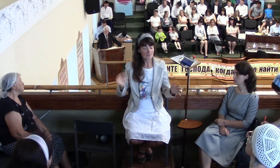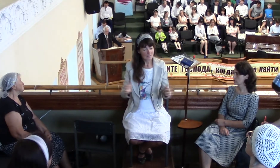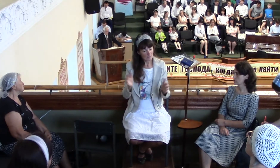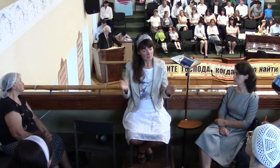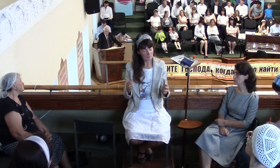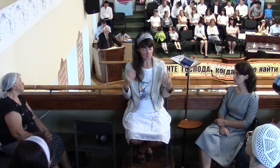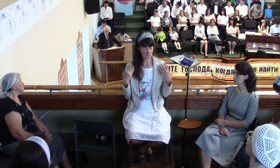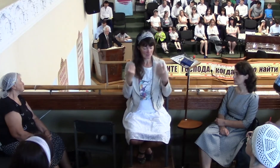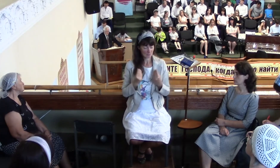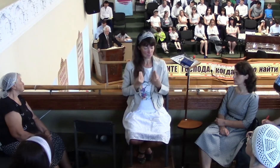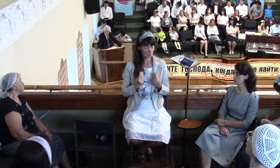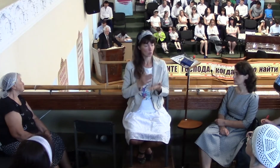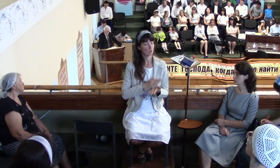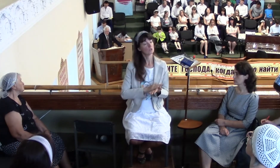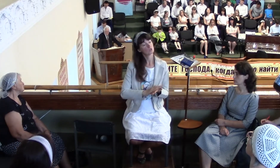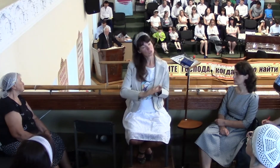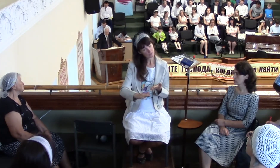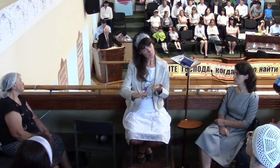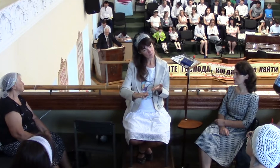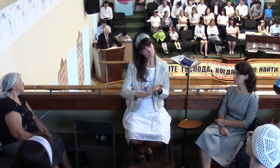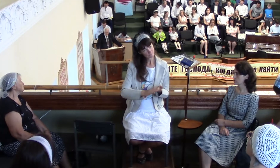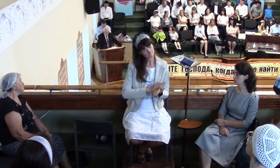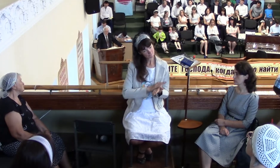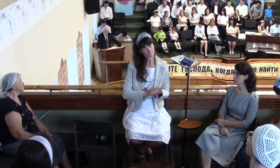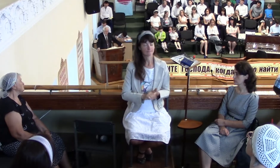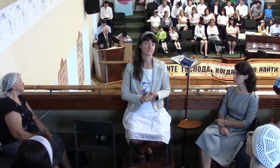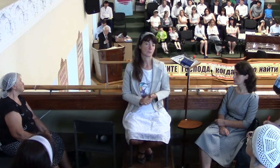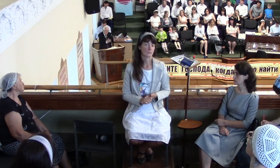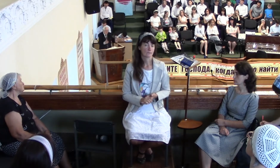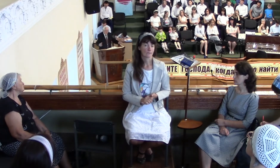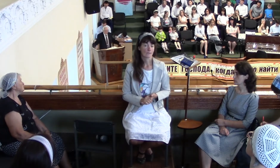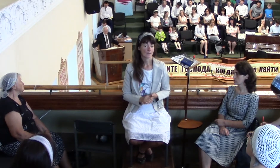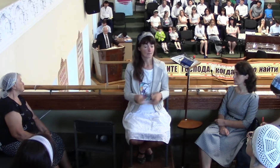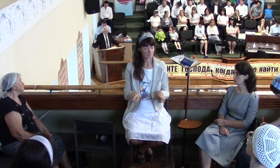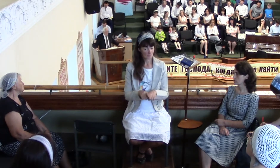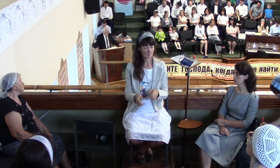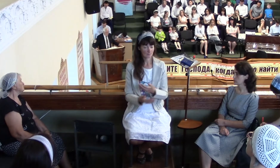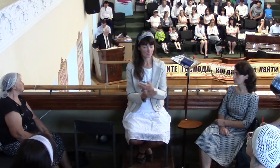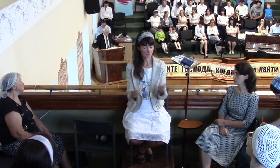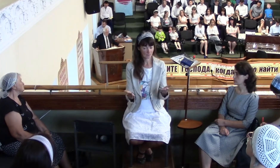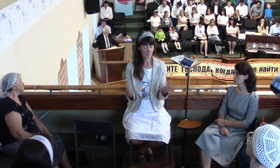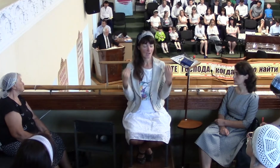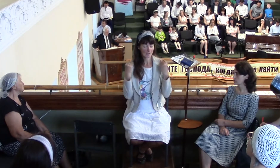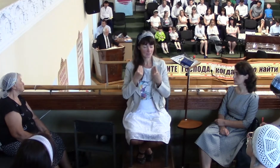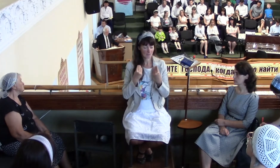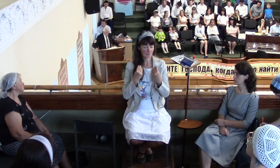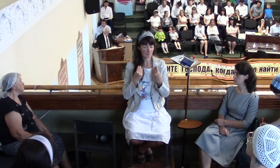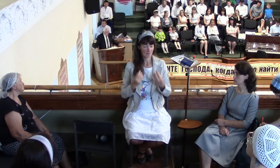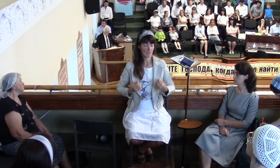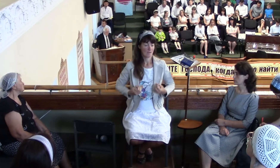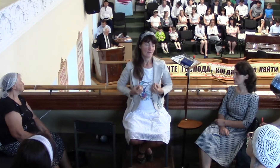одежду чистой. Так же, да? Вы одели светлую одежду.